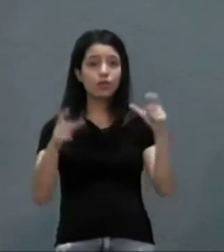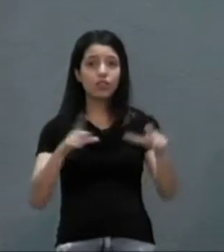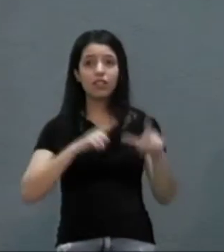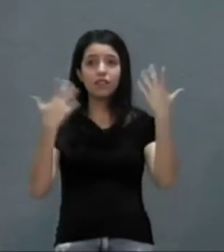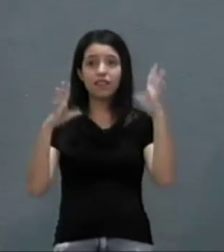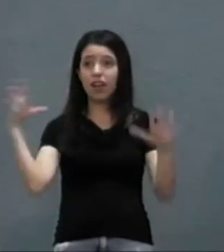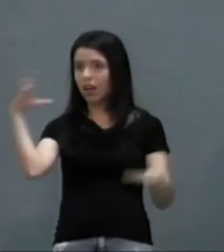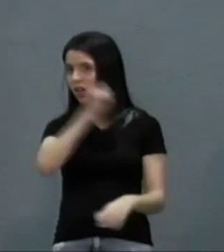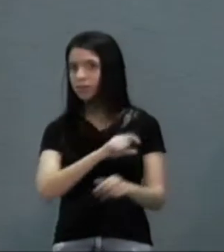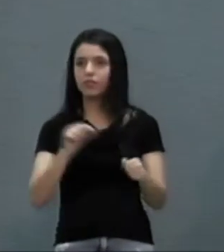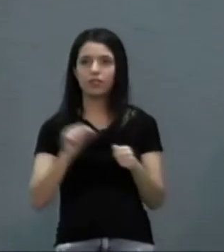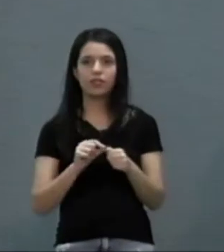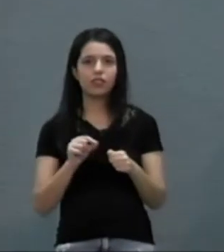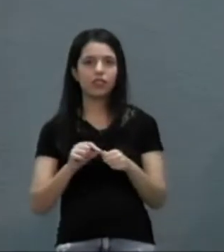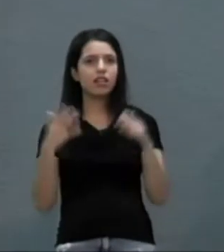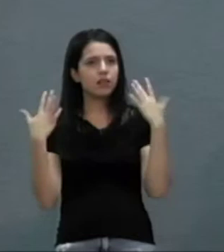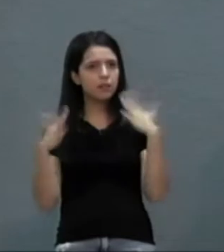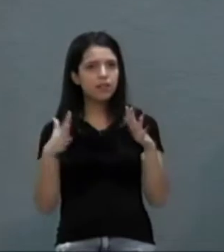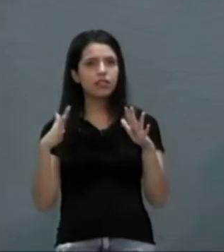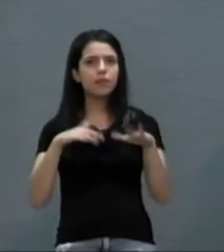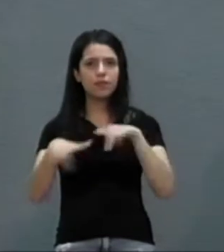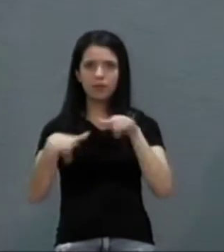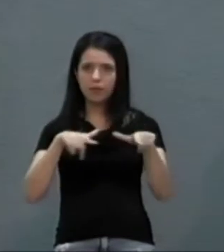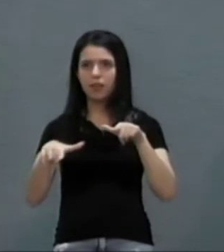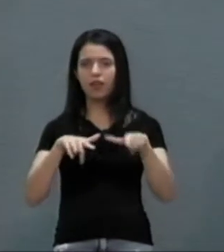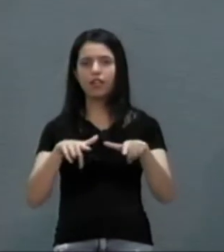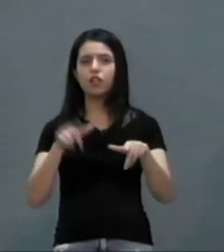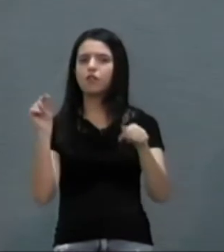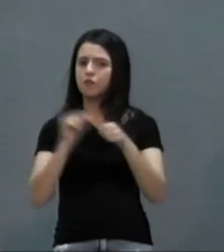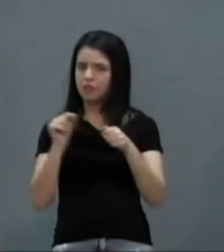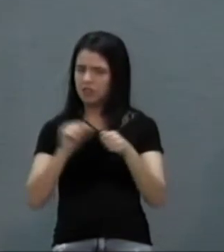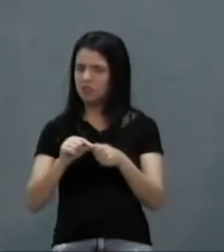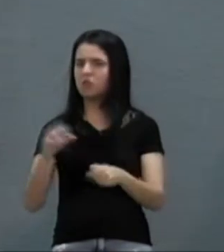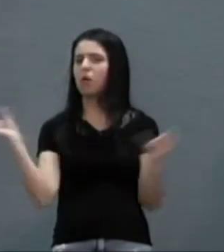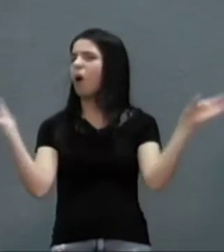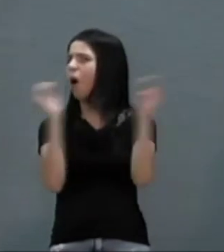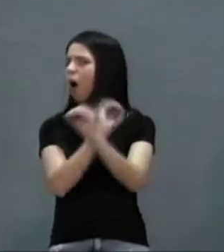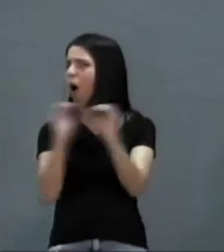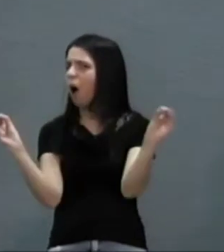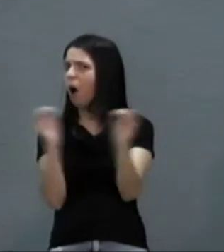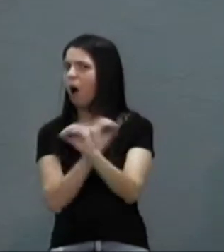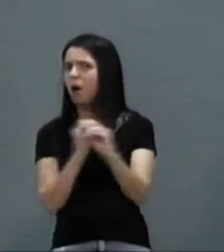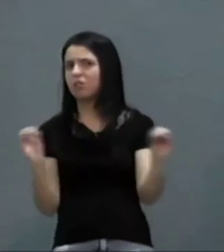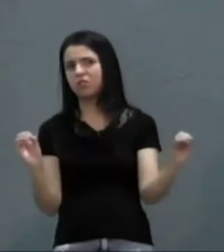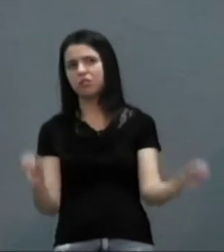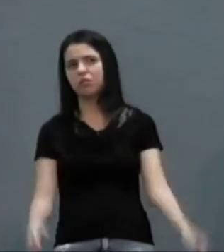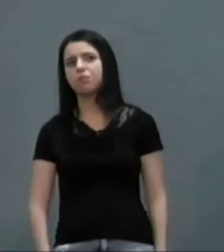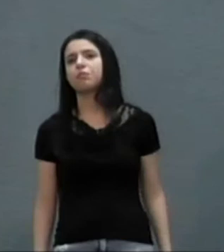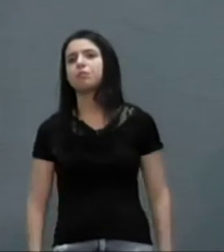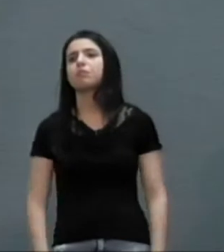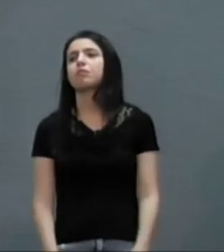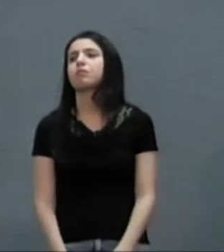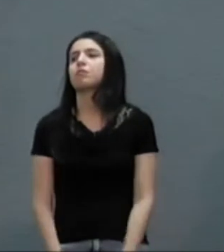faz. E parabenizar pelo trabalho dos servidores. Ficou muito bem feita a linha 8, muito bem feita a linha 9, muito bem feita a linha